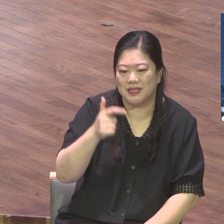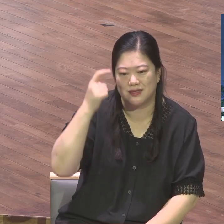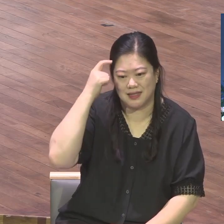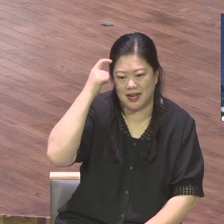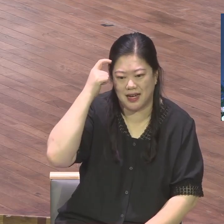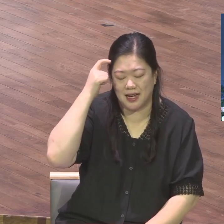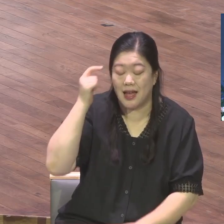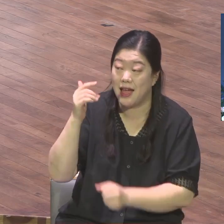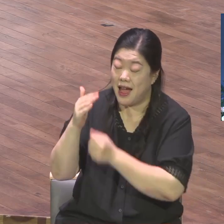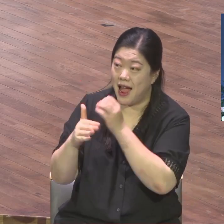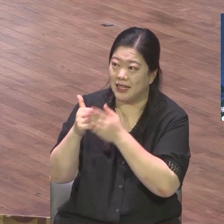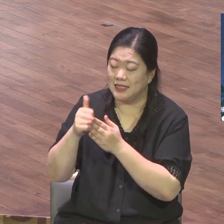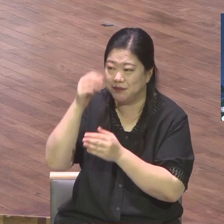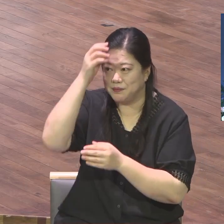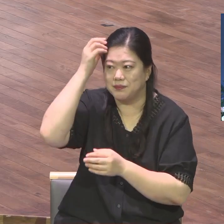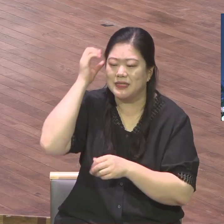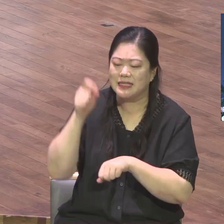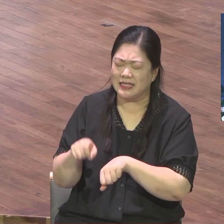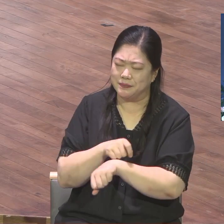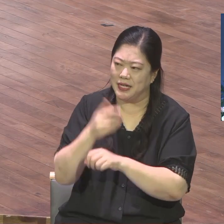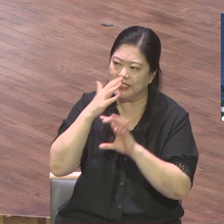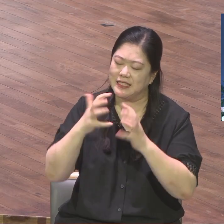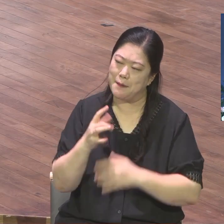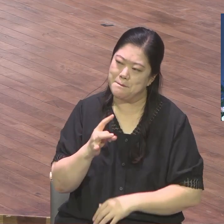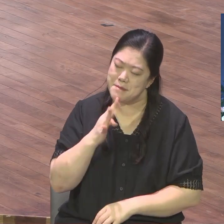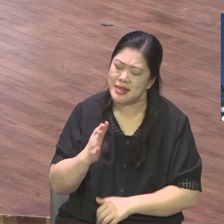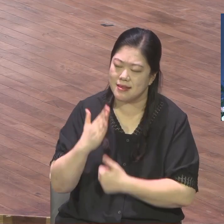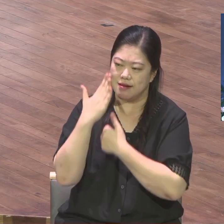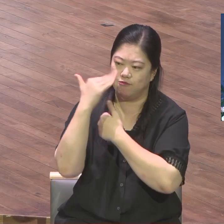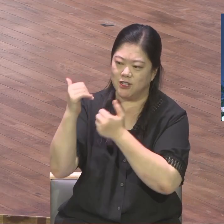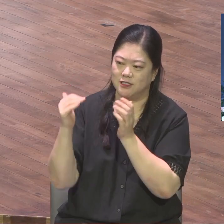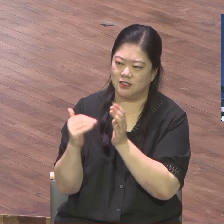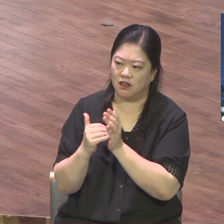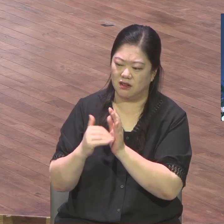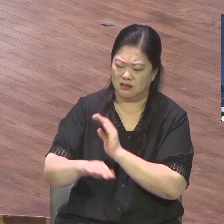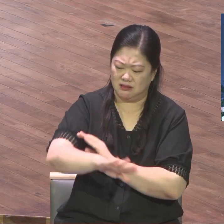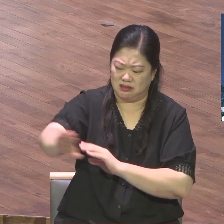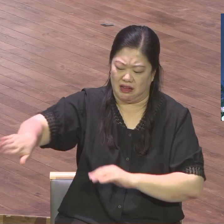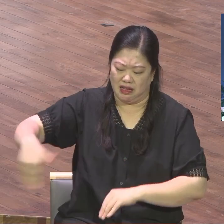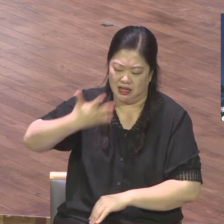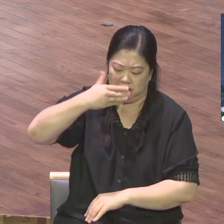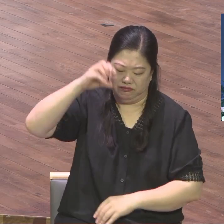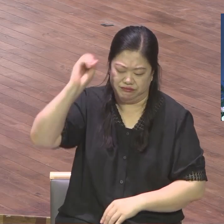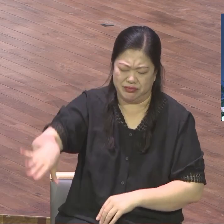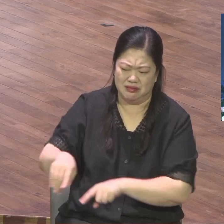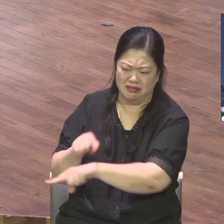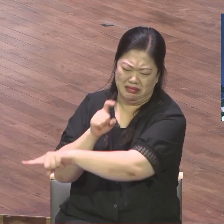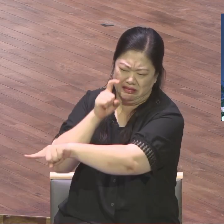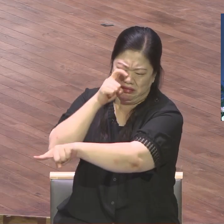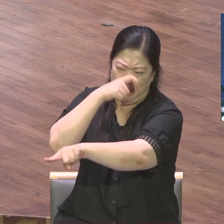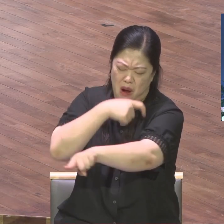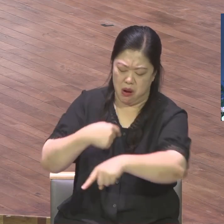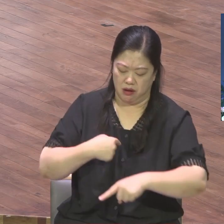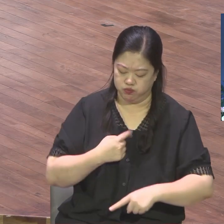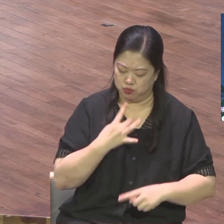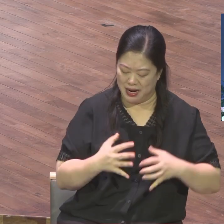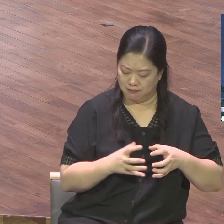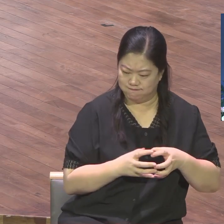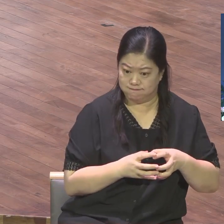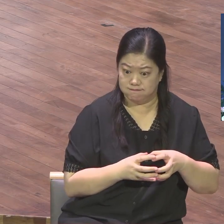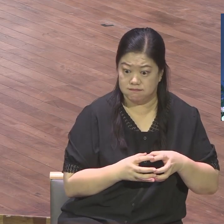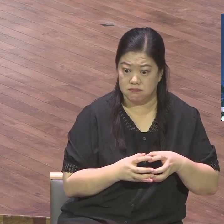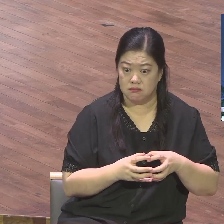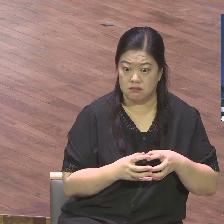민족에게만 주어진 것이 아니라 모든 인류를 대상으로 전거해야 될